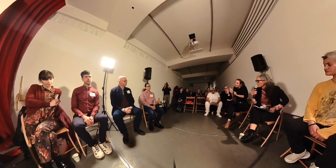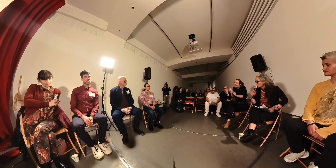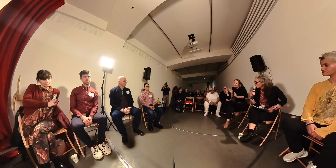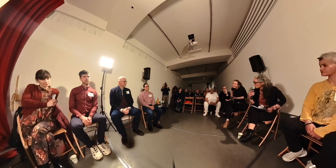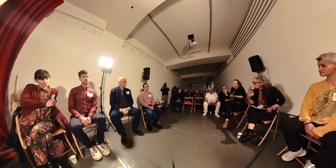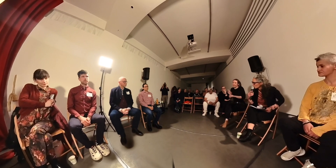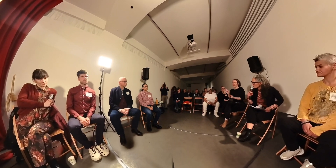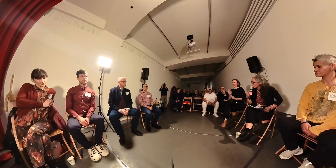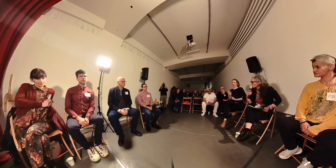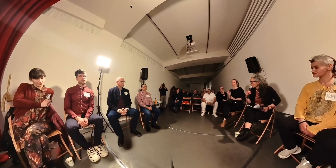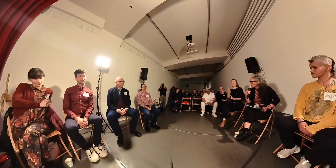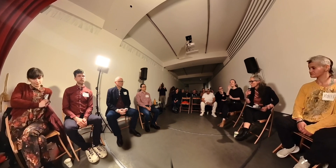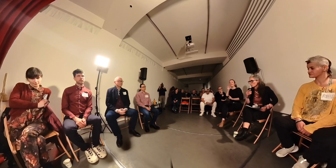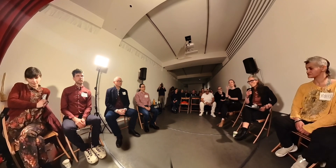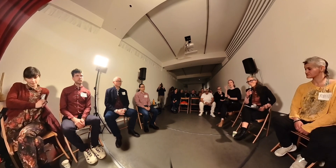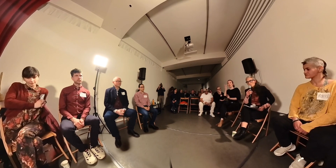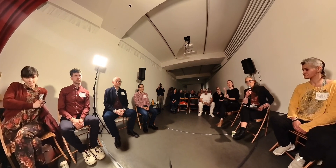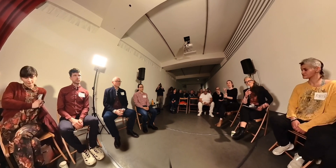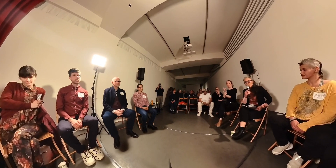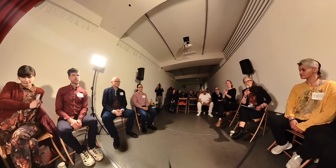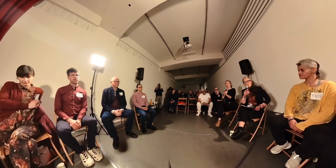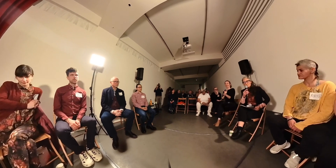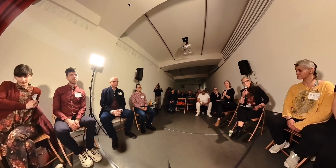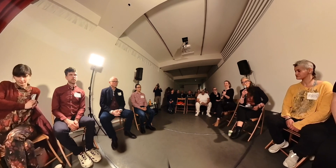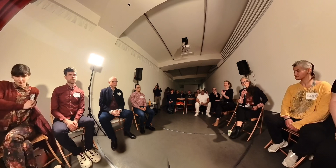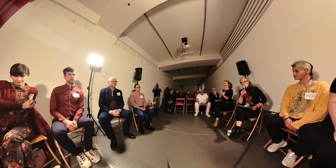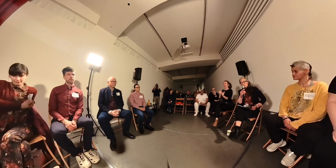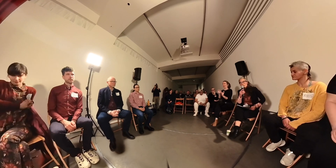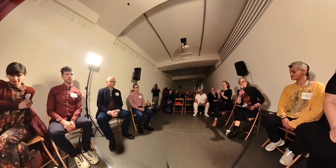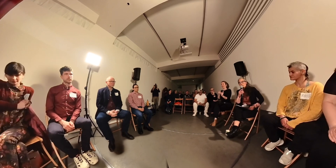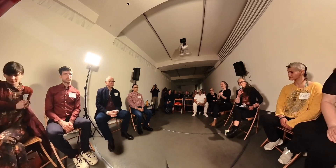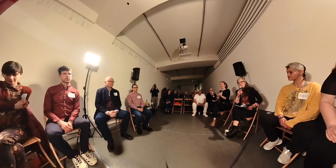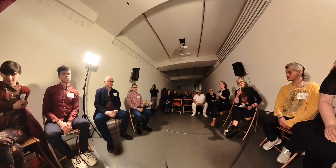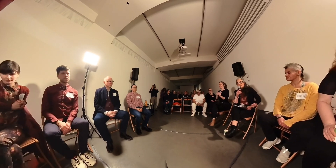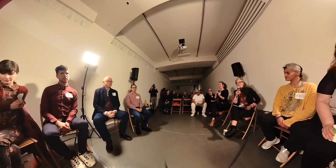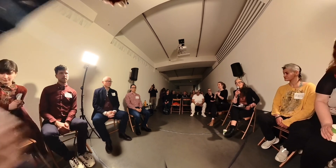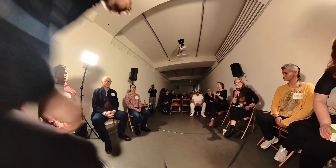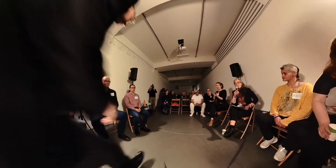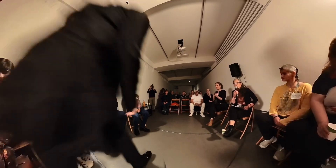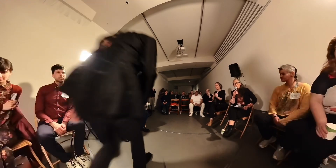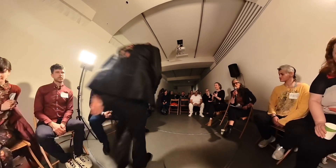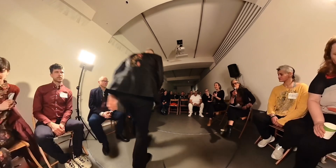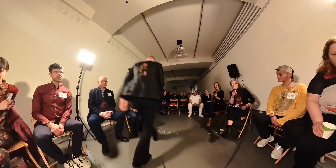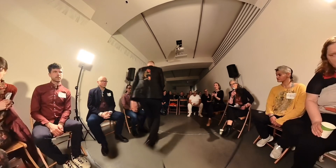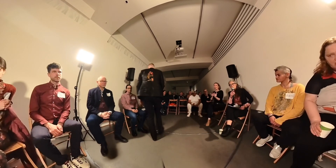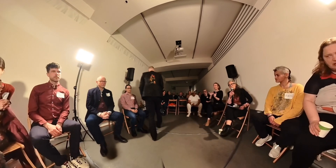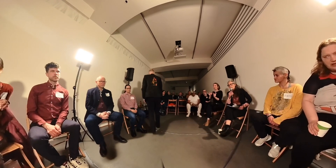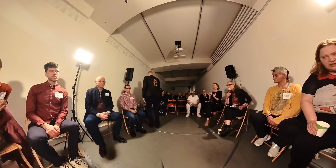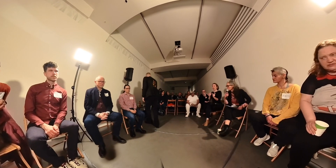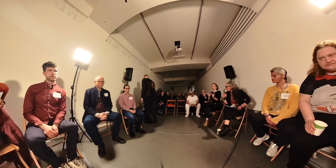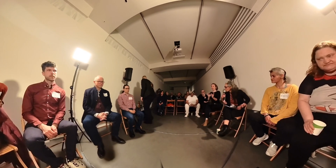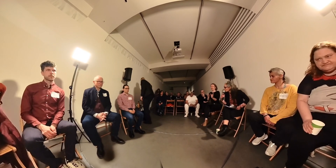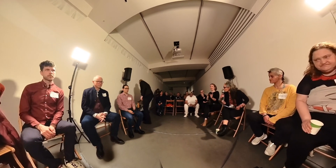vlastně, i když jsou problematické, někdy mohou spíš ty dveře zavírat nebo zase vlastně vytvářet, i když jsou